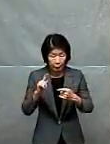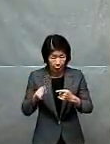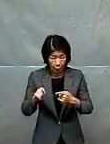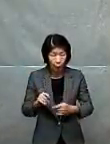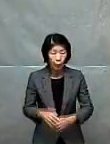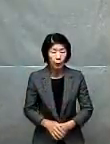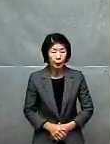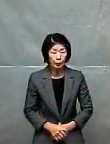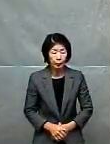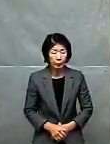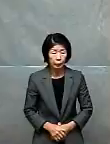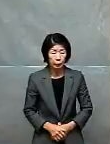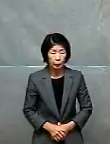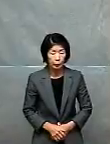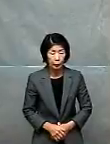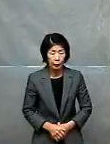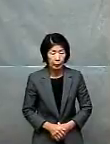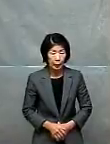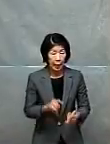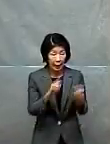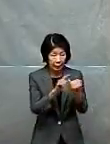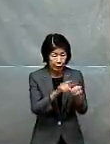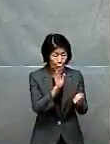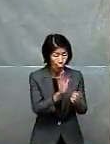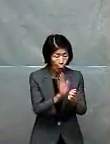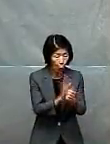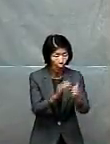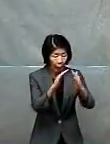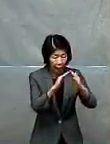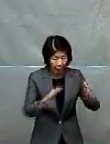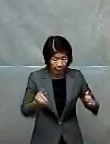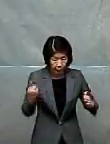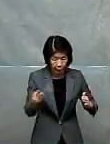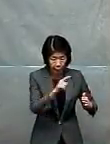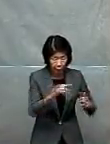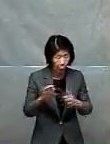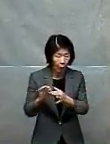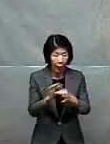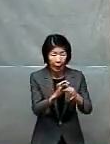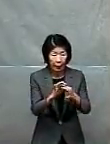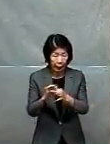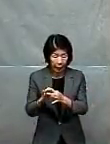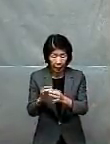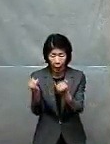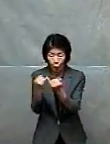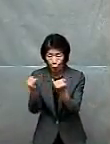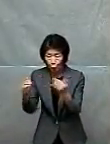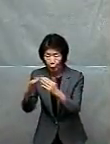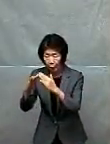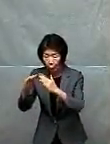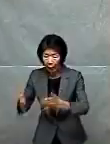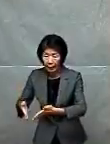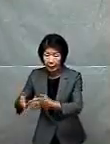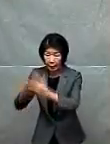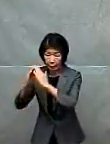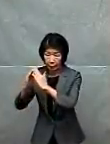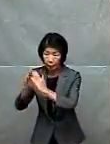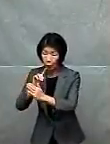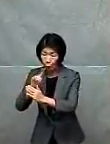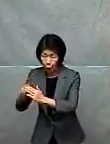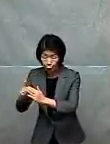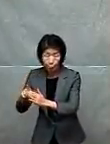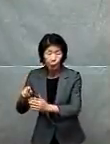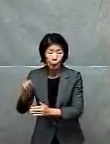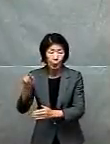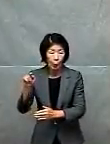い、 それから知事後援会との関係ですけれども、女性の会設立といった場合にはこれ